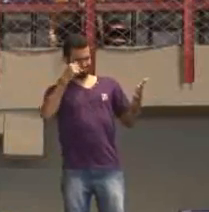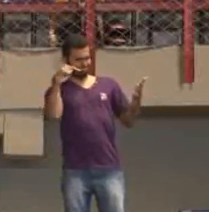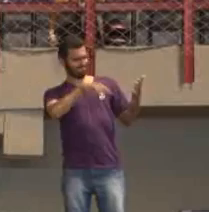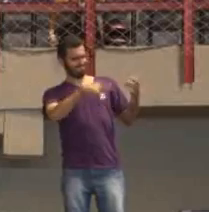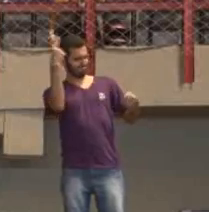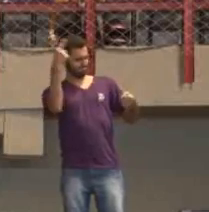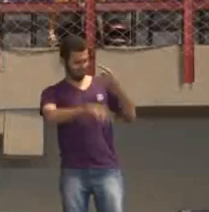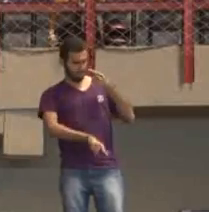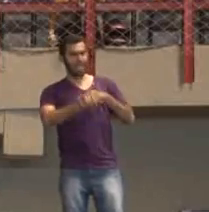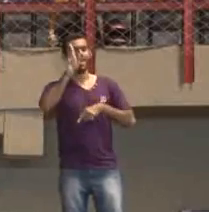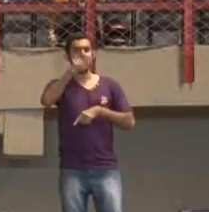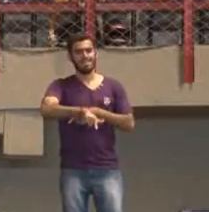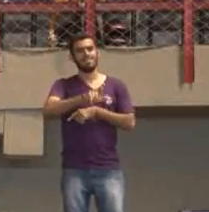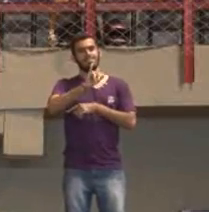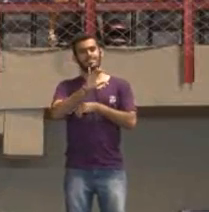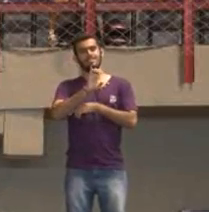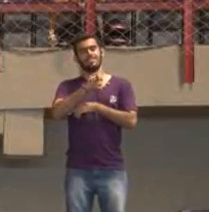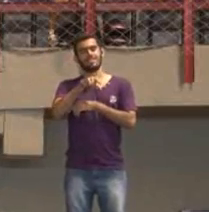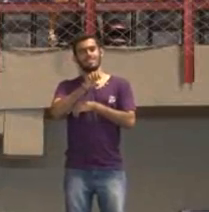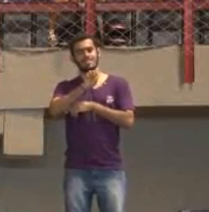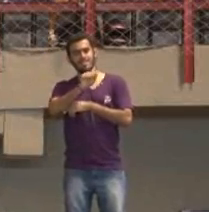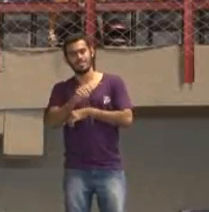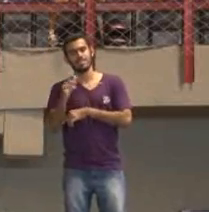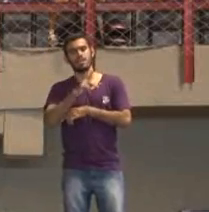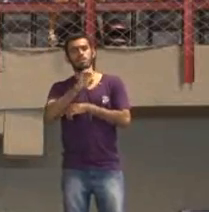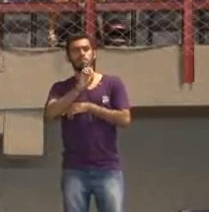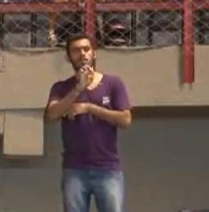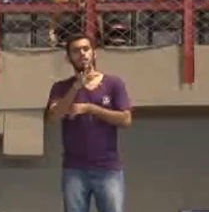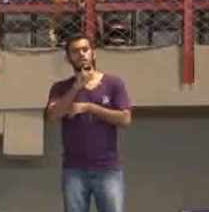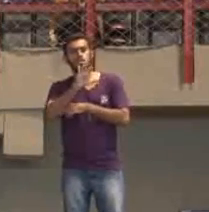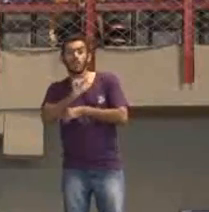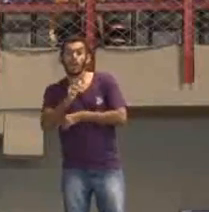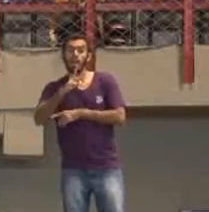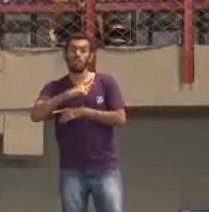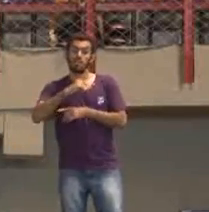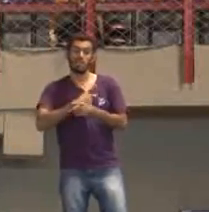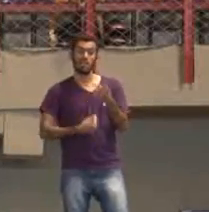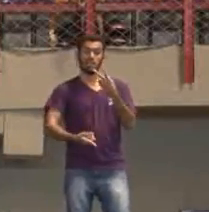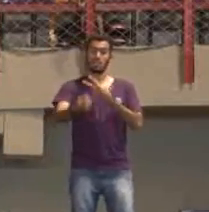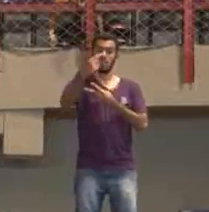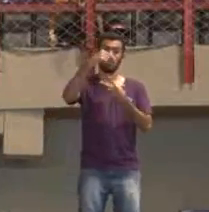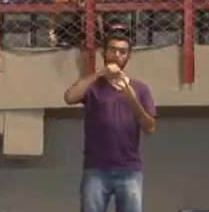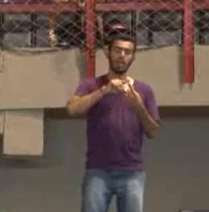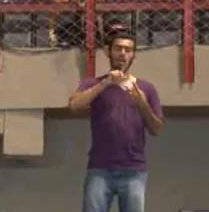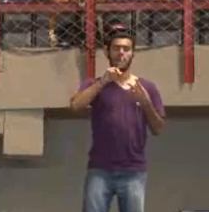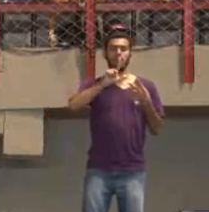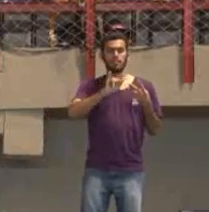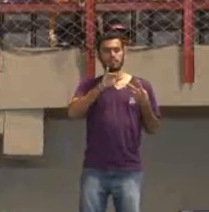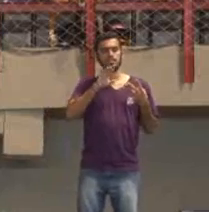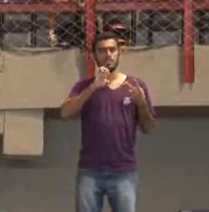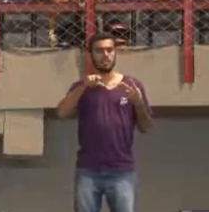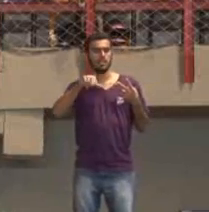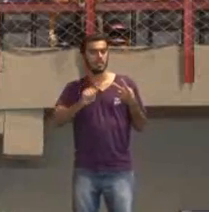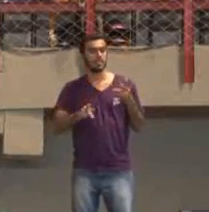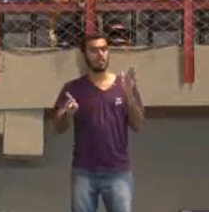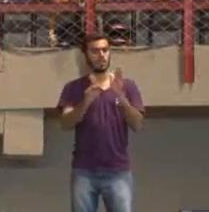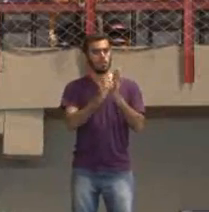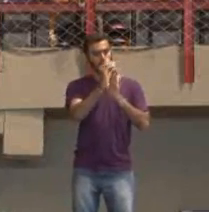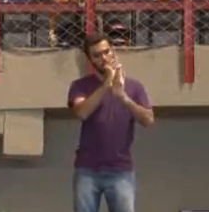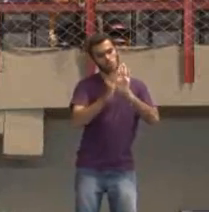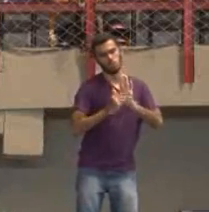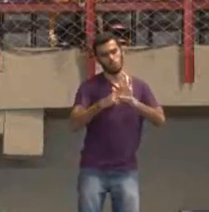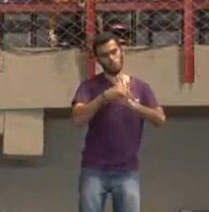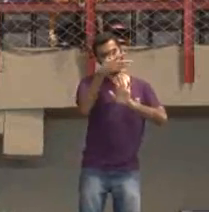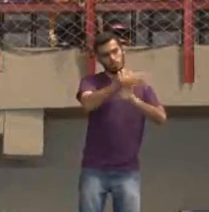licença poética. Existe a licença poética do conteúdo, quer dizer, da ideia, e existe a